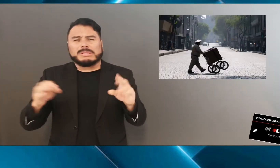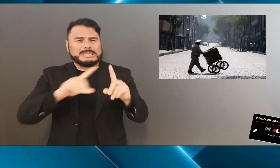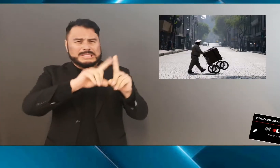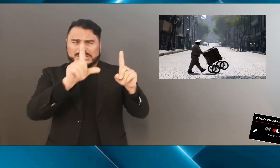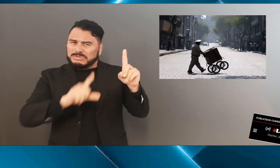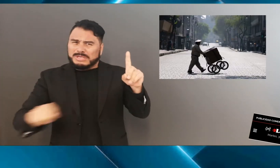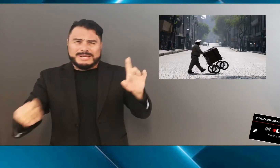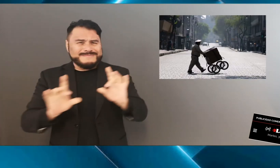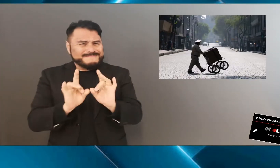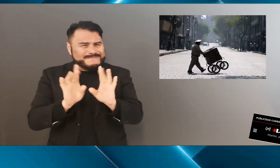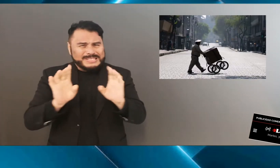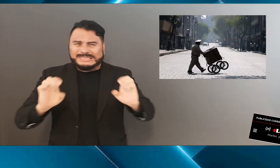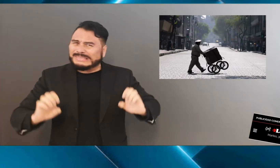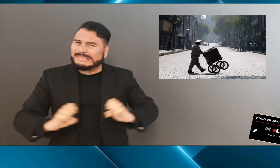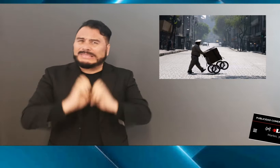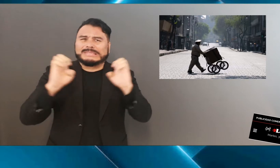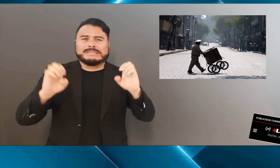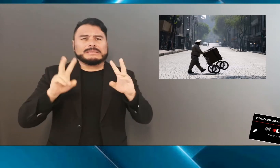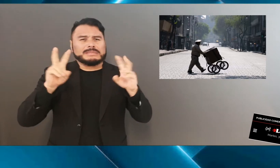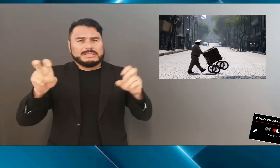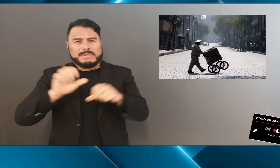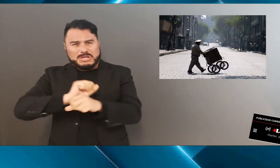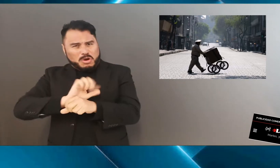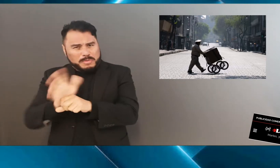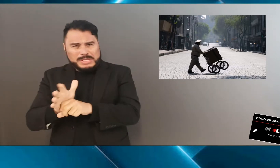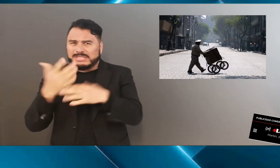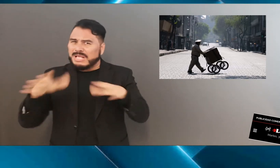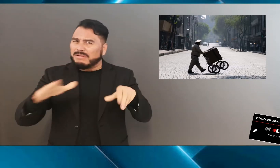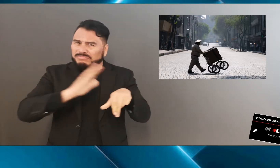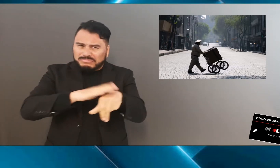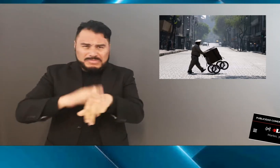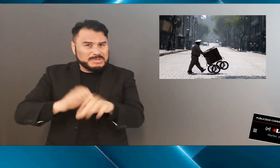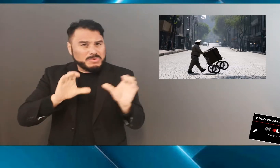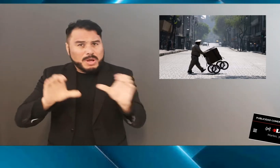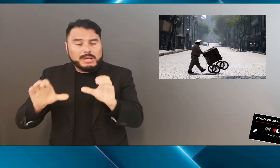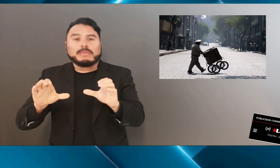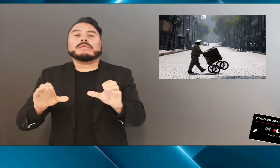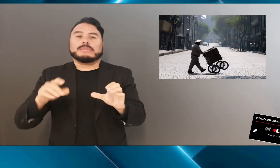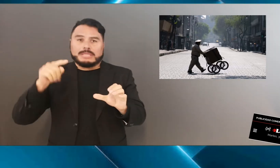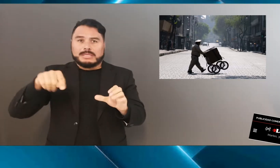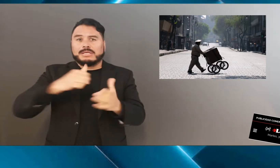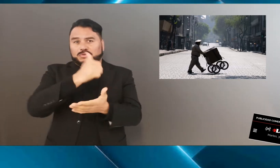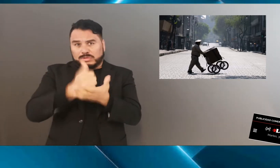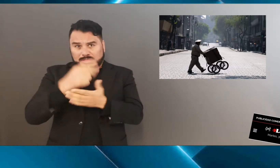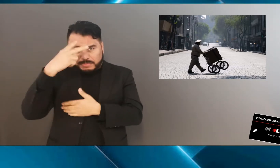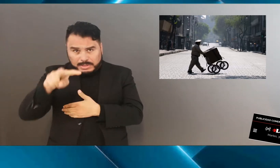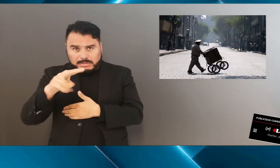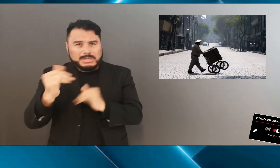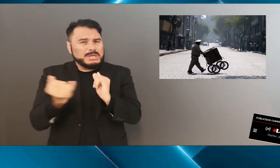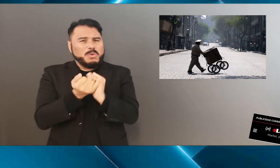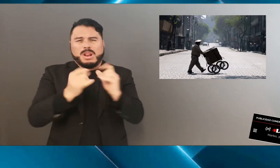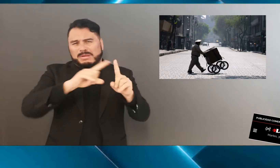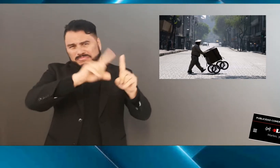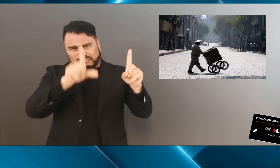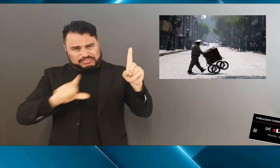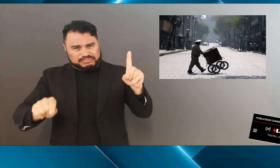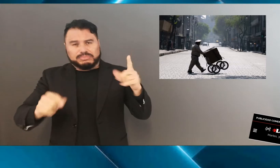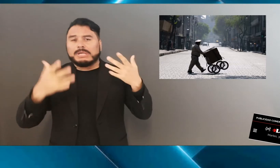Tras la declaratoria de emergencia sanitaria en el país por el COVID-19, tanto en la Ciudad de México como en muchos lugares